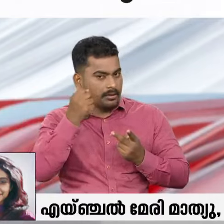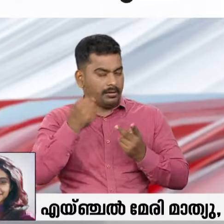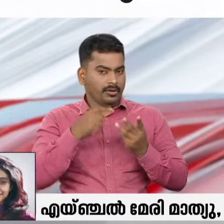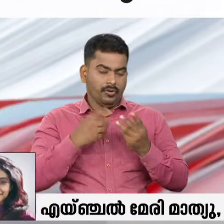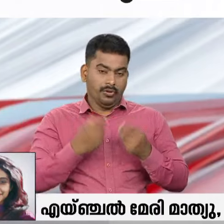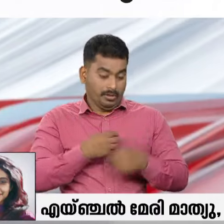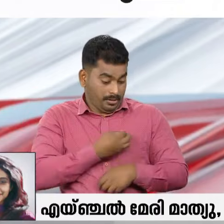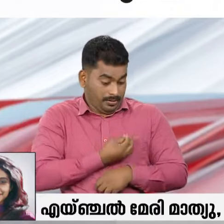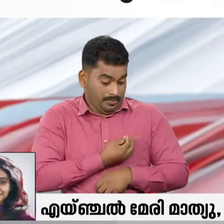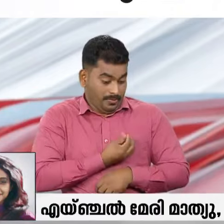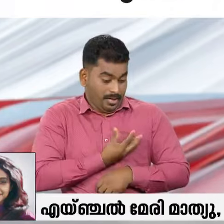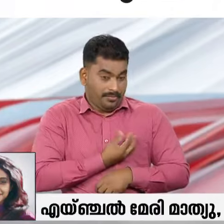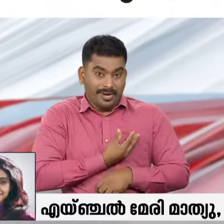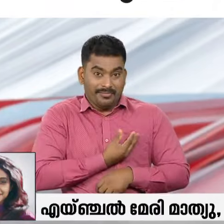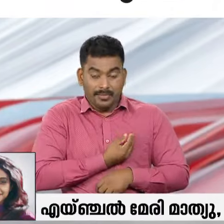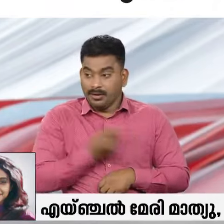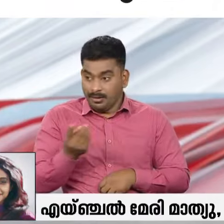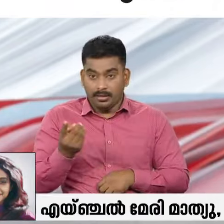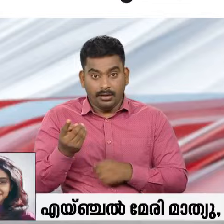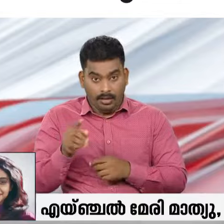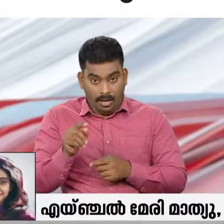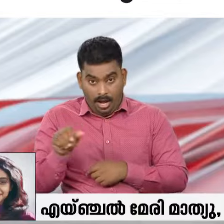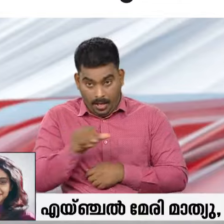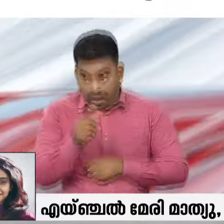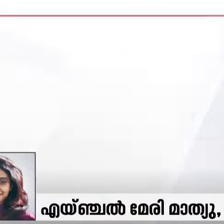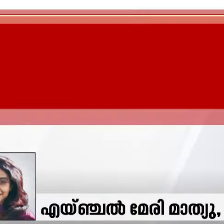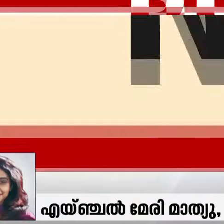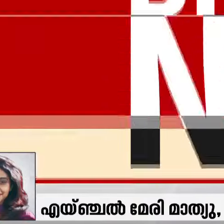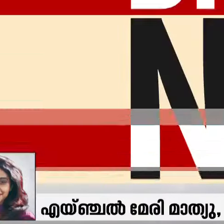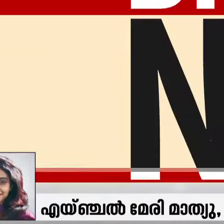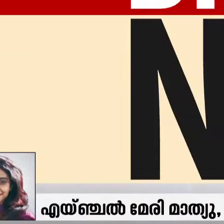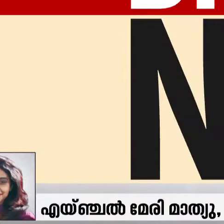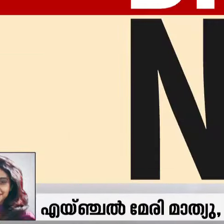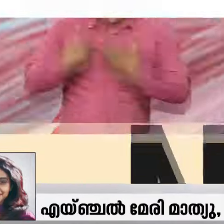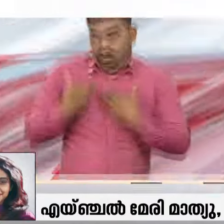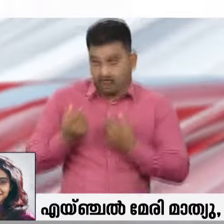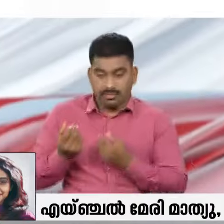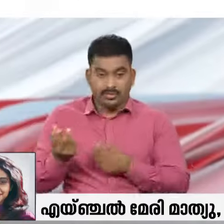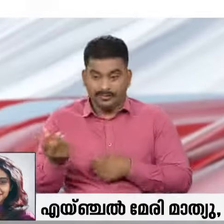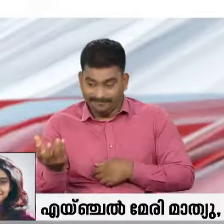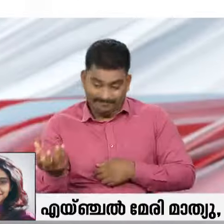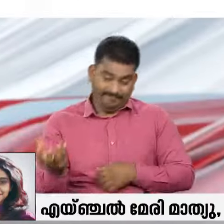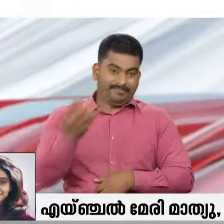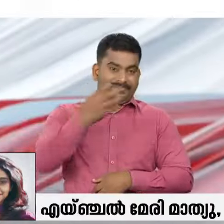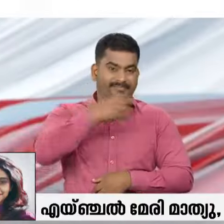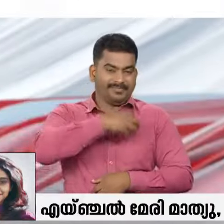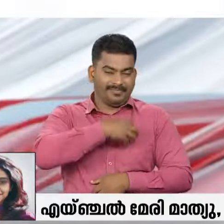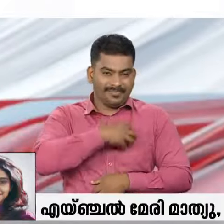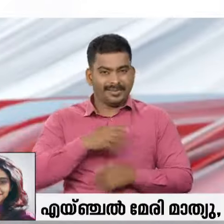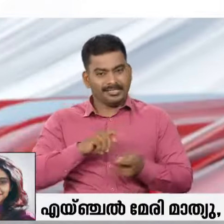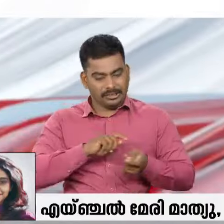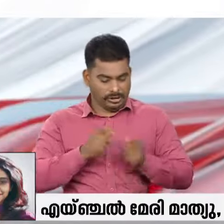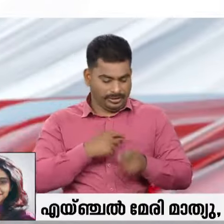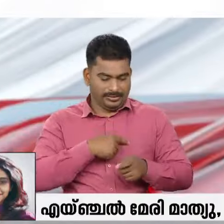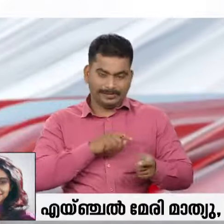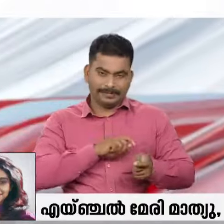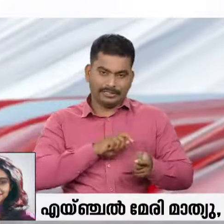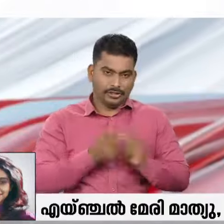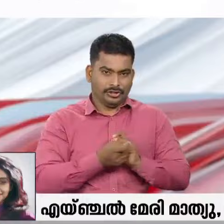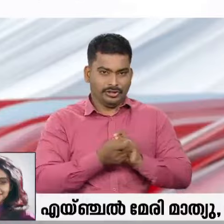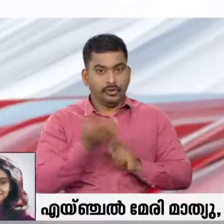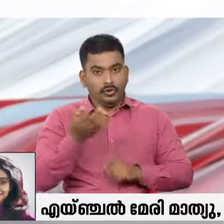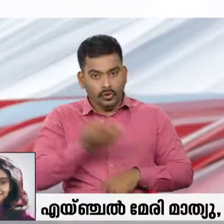ഹൃദയമാണ് തിരുവനന്തപുരം ശ്രീ ചിത്ര ഇൻസ്റ്റിറ്റ്യൂട്ടിലെ രോഗിയായ അവിടെ ചികിത്സയിലുള്ള അനുഷ്കയ്ക്കായി കൊണ്ടുവന്നത്.